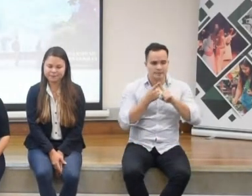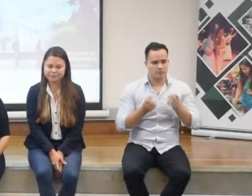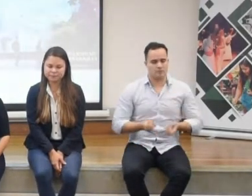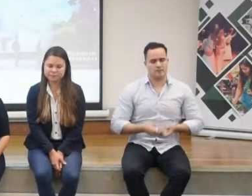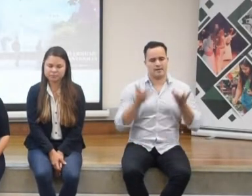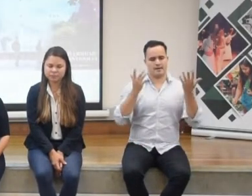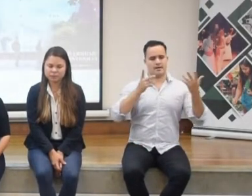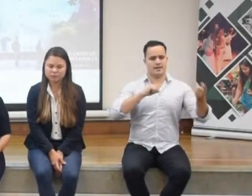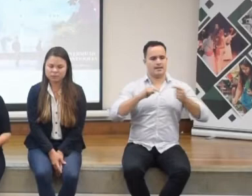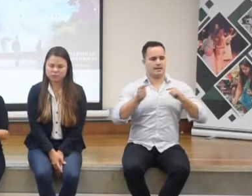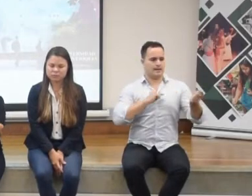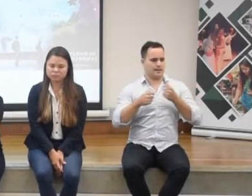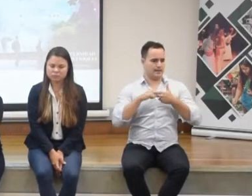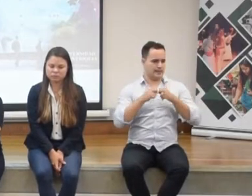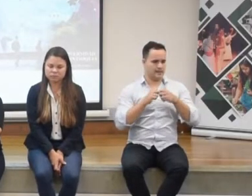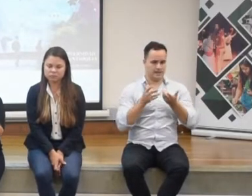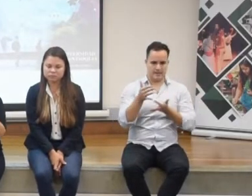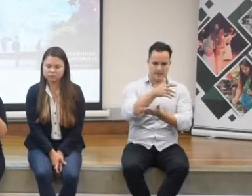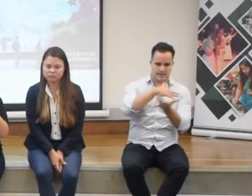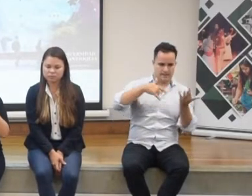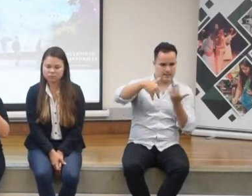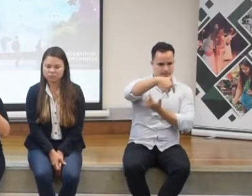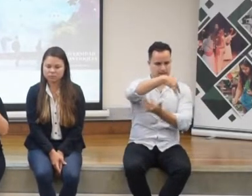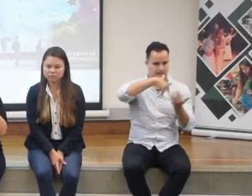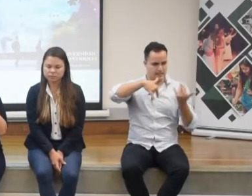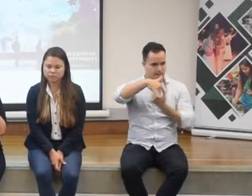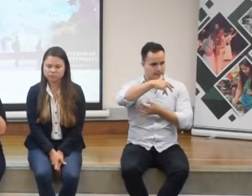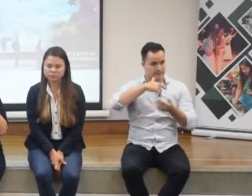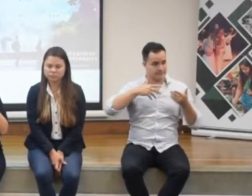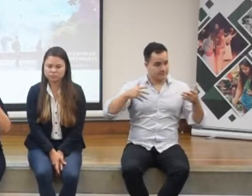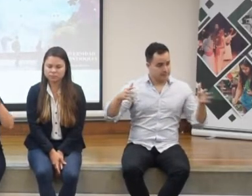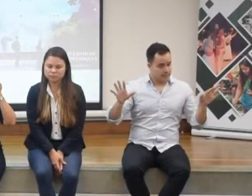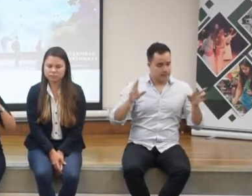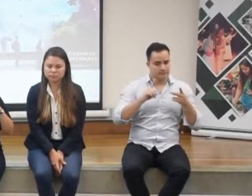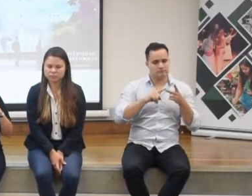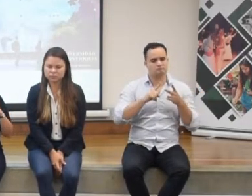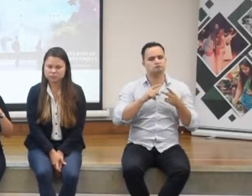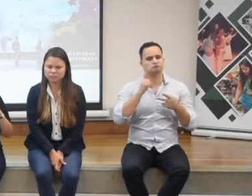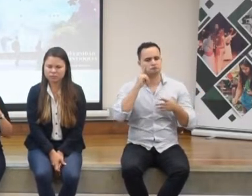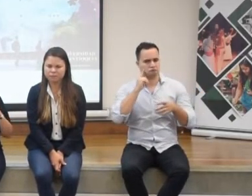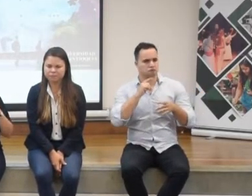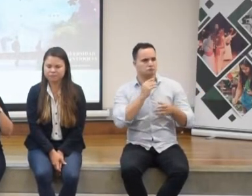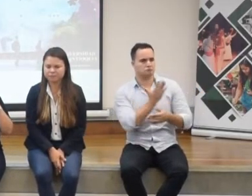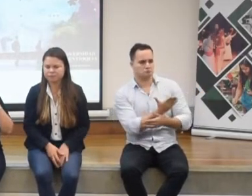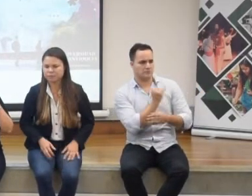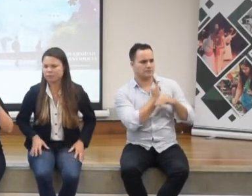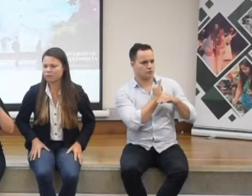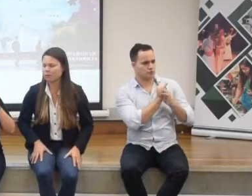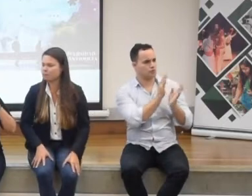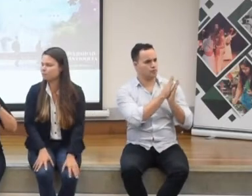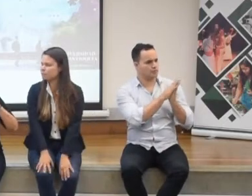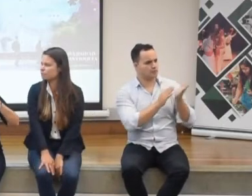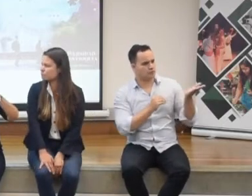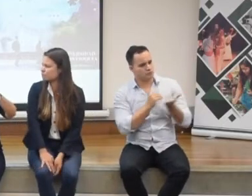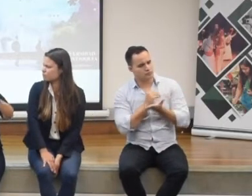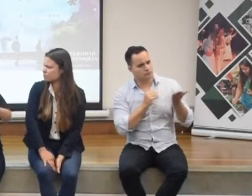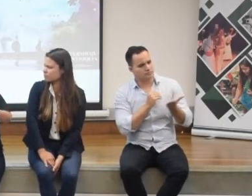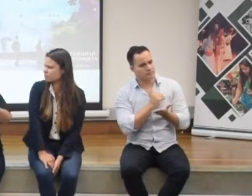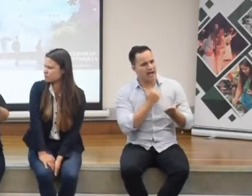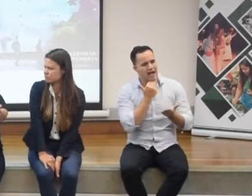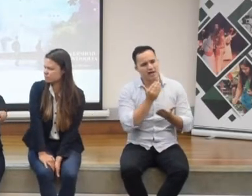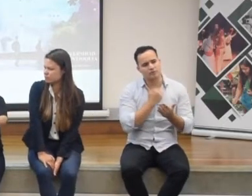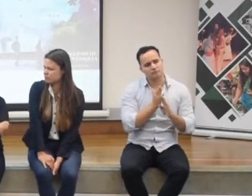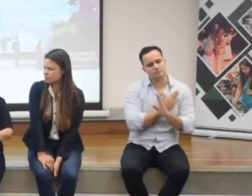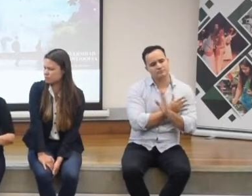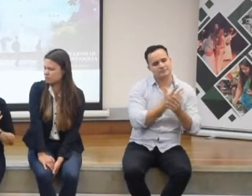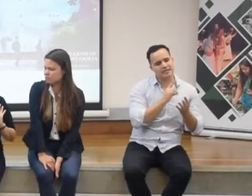problematizarlo. Y podríamos tomar unos documentos de la institución donde la universidad ya hubiera puesto